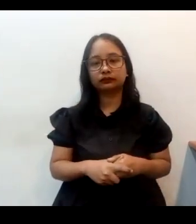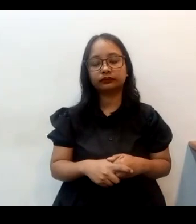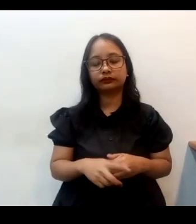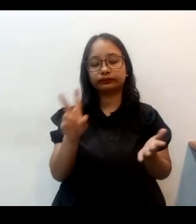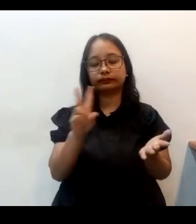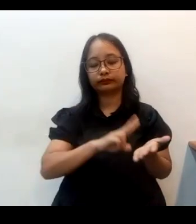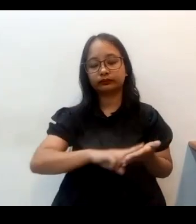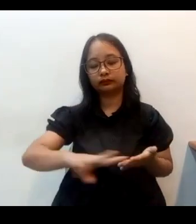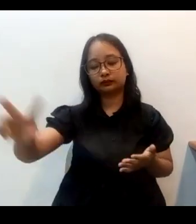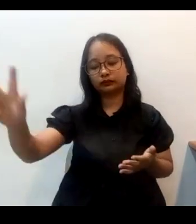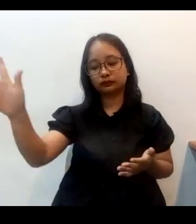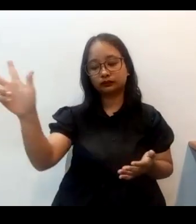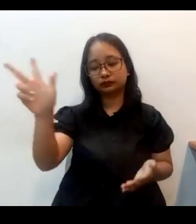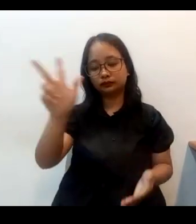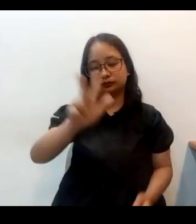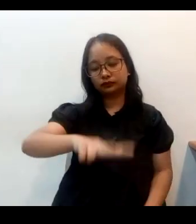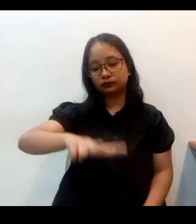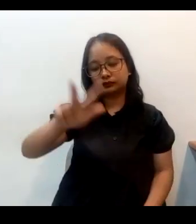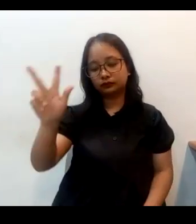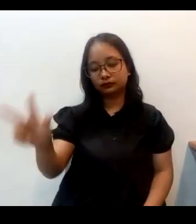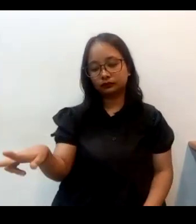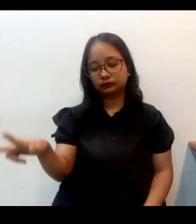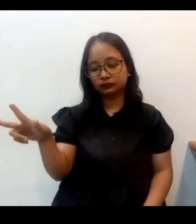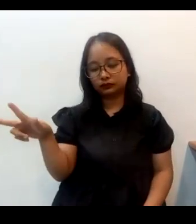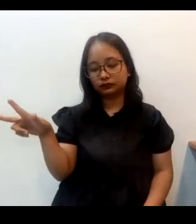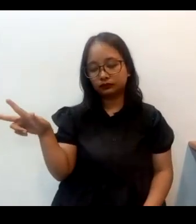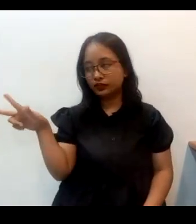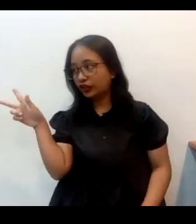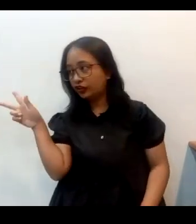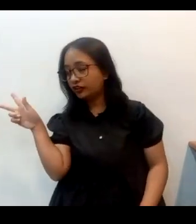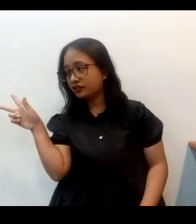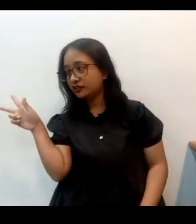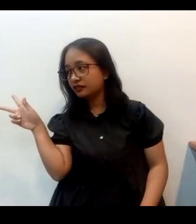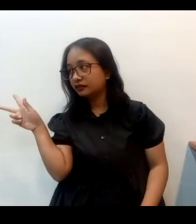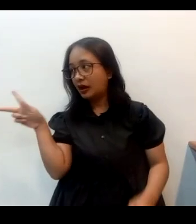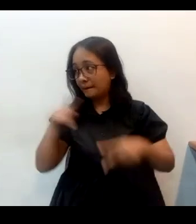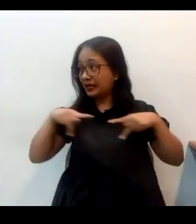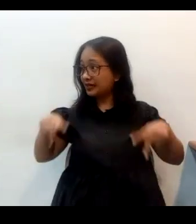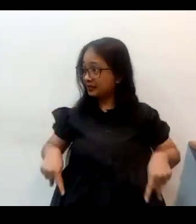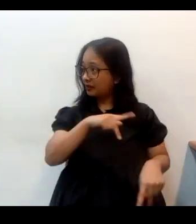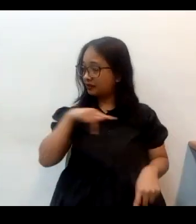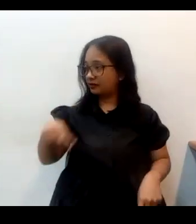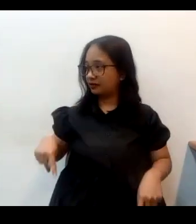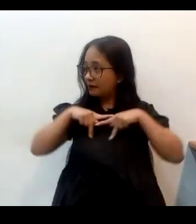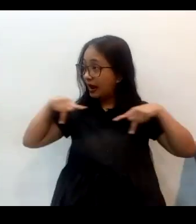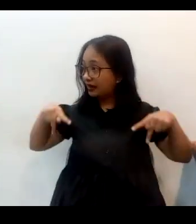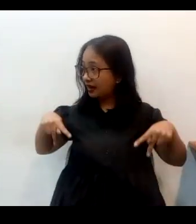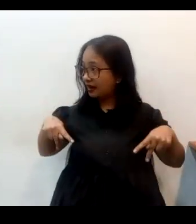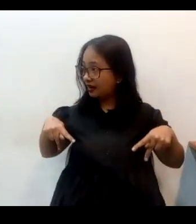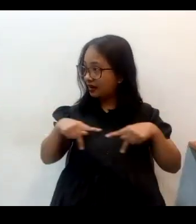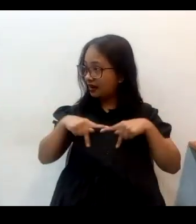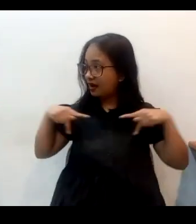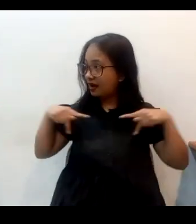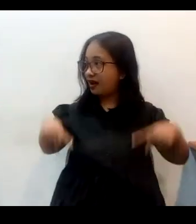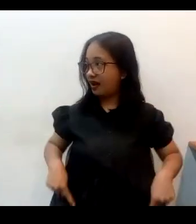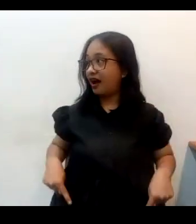verse 33, Sa talata ng 3, the verse 30, basahin po natin ng sabay-sabay.